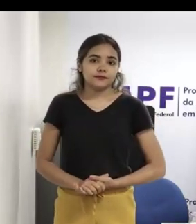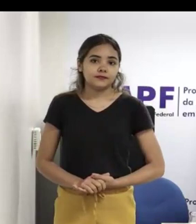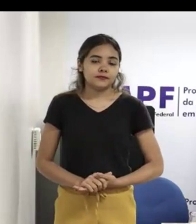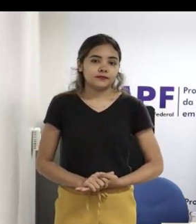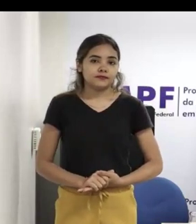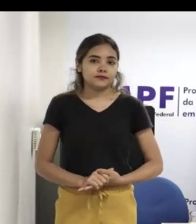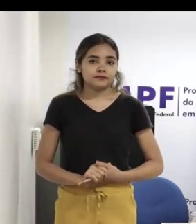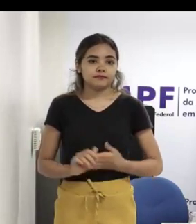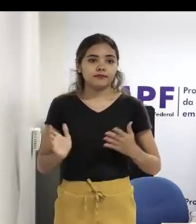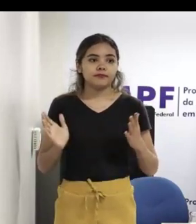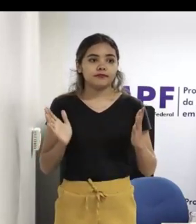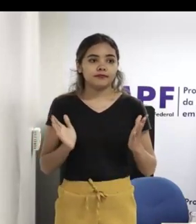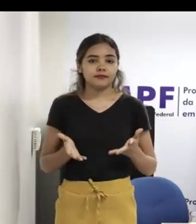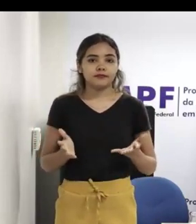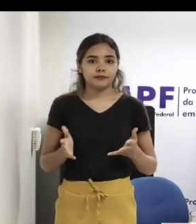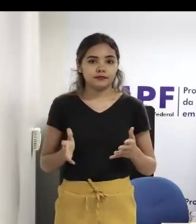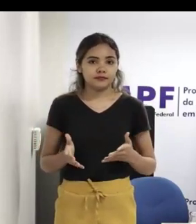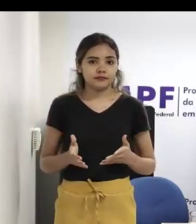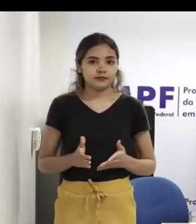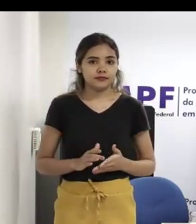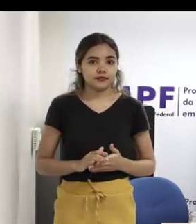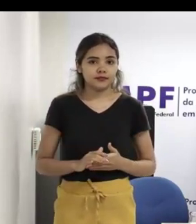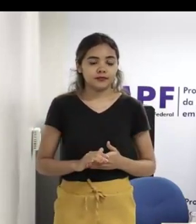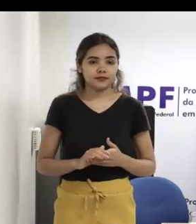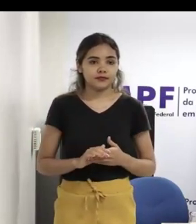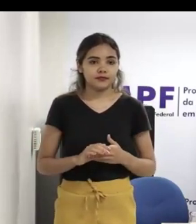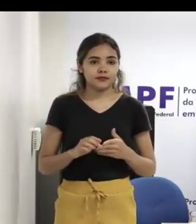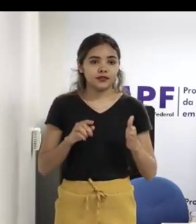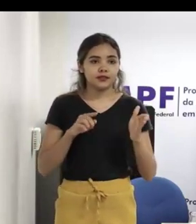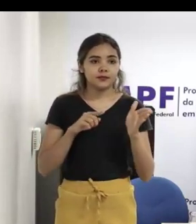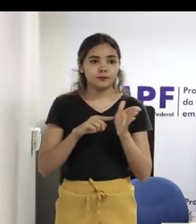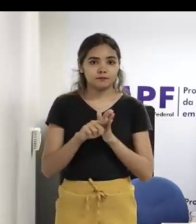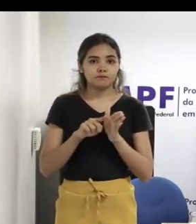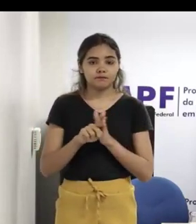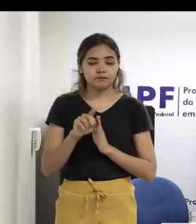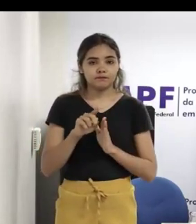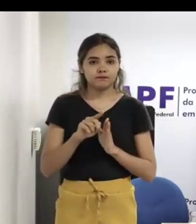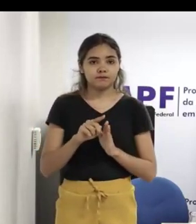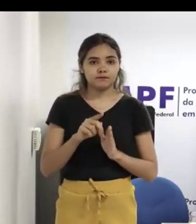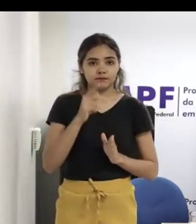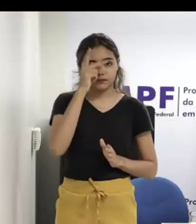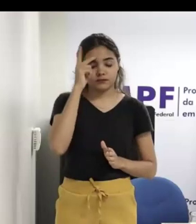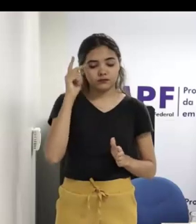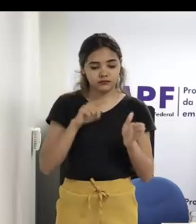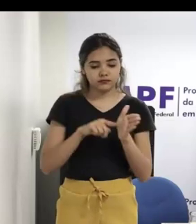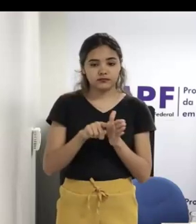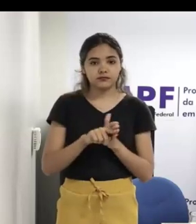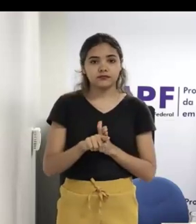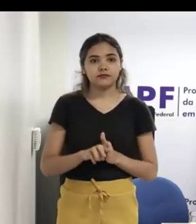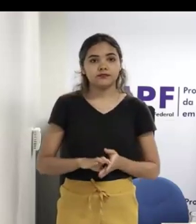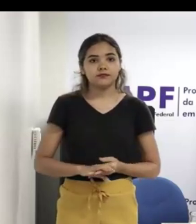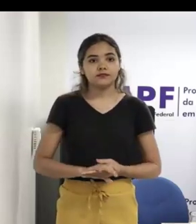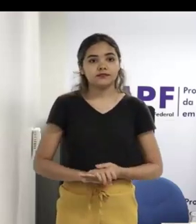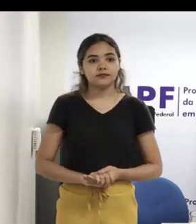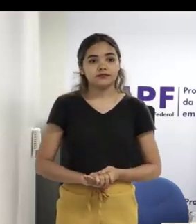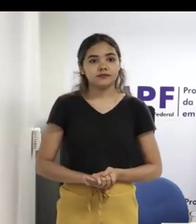então agora a gente vai passar para plateia né que tem algumas perguntas e aí a Mariana